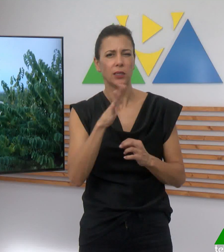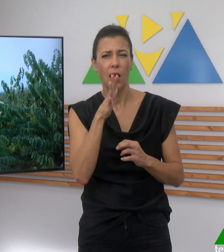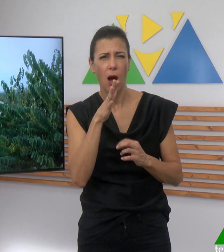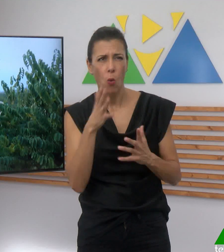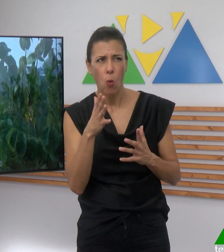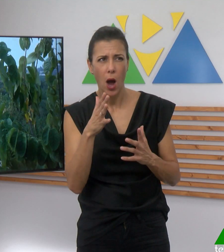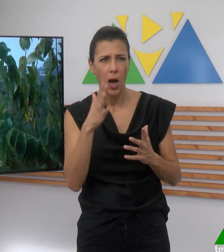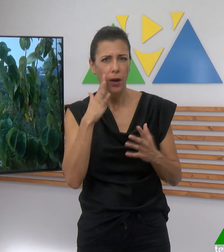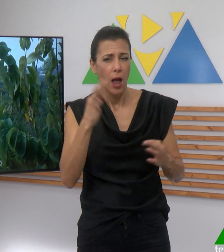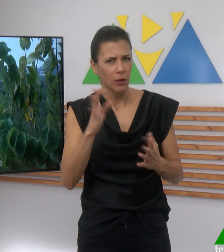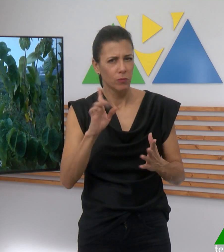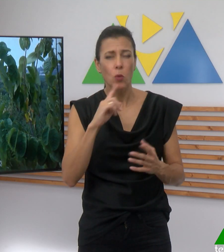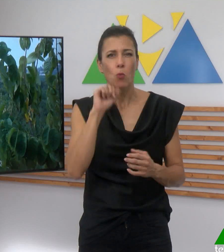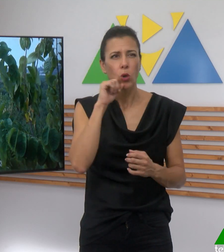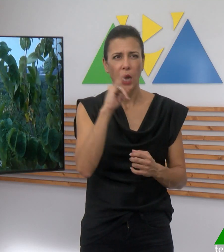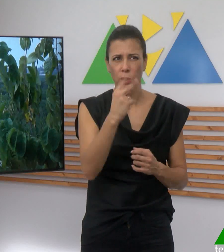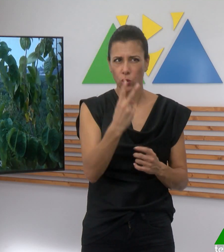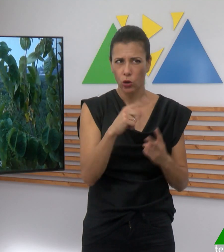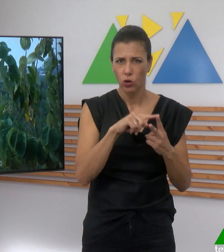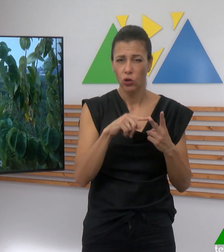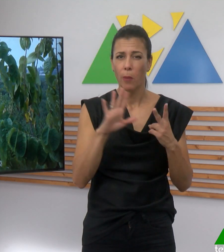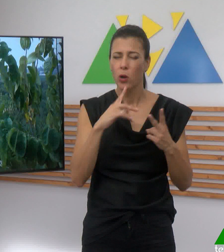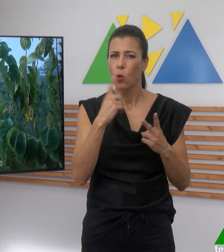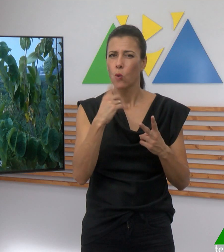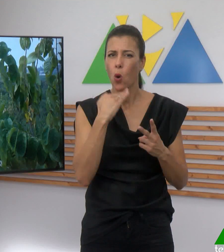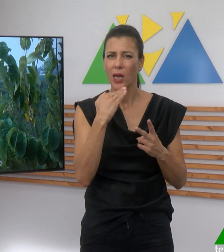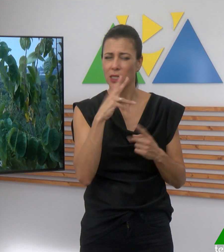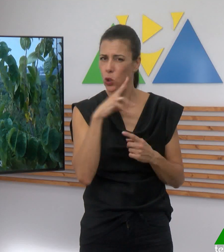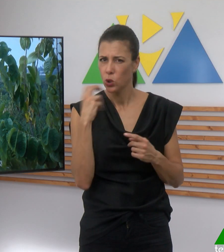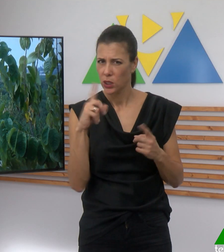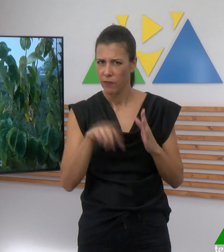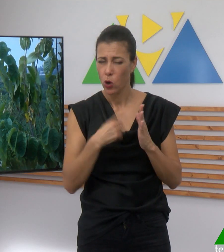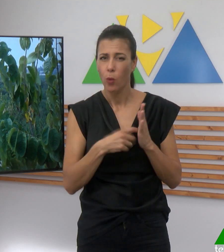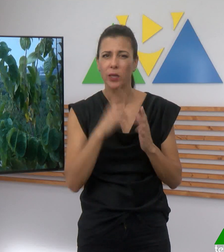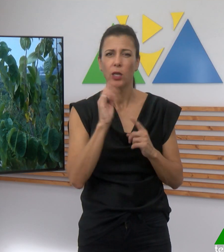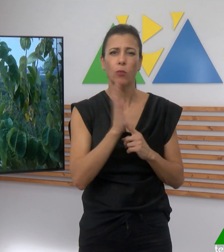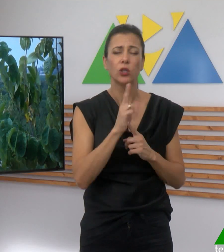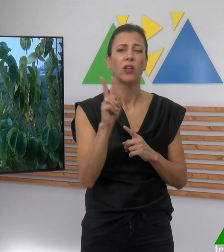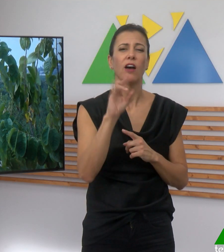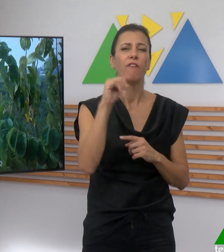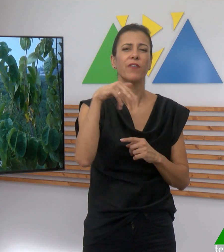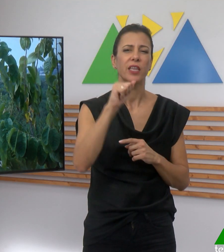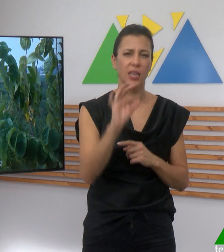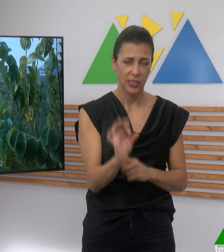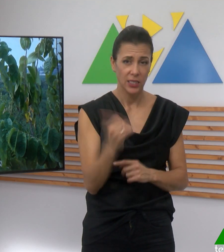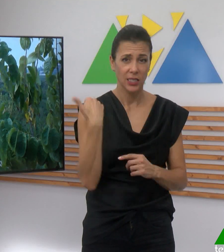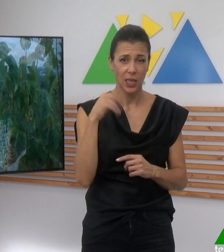y uno de ellos casi se conserva al completo es el molino de las viñas que ya lo vimos en un programa cuando